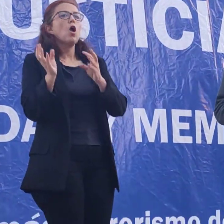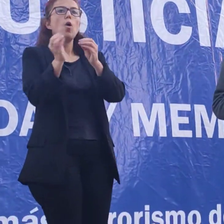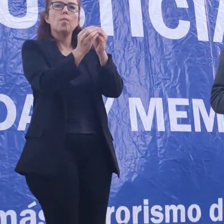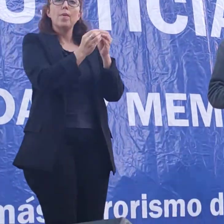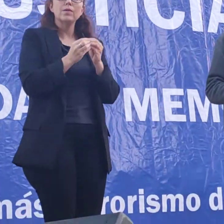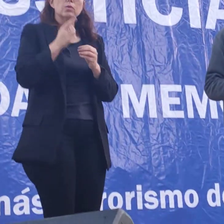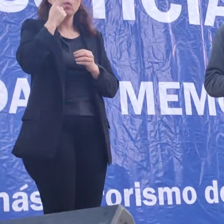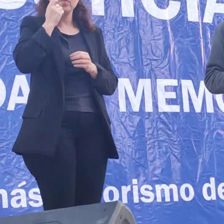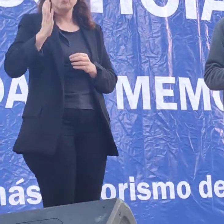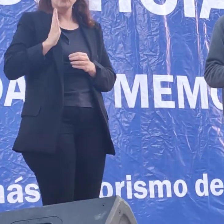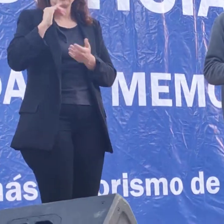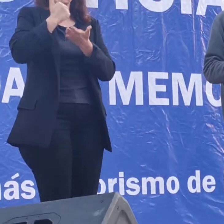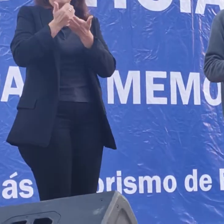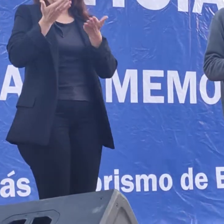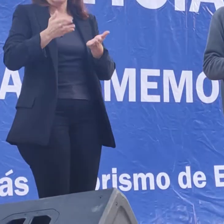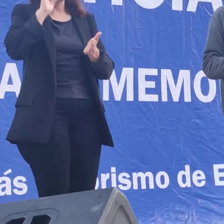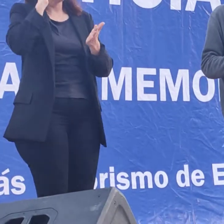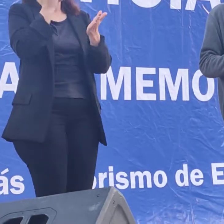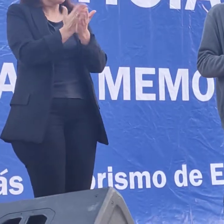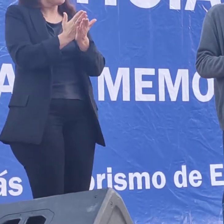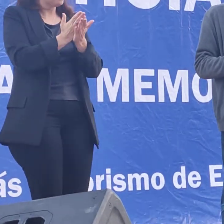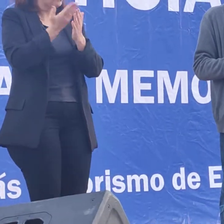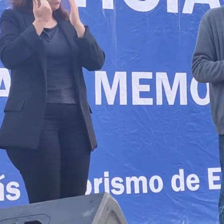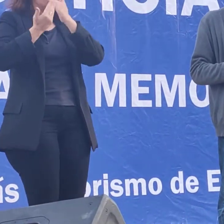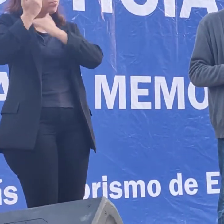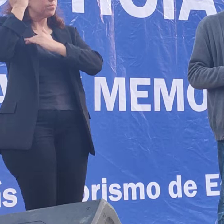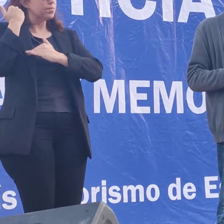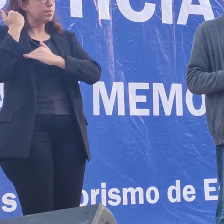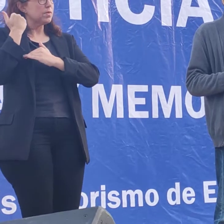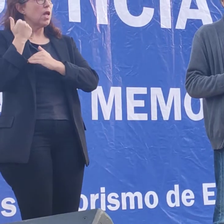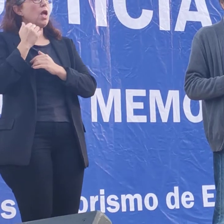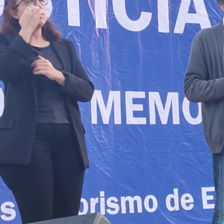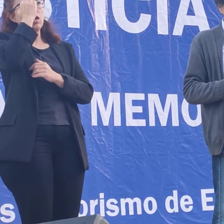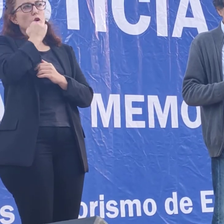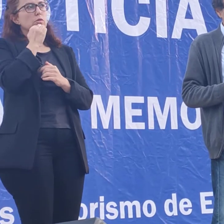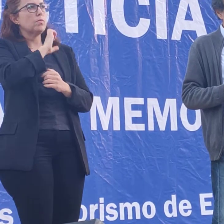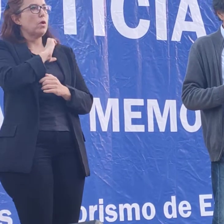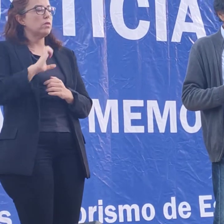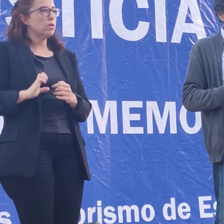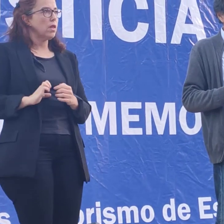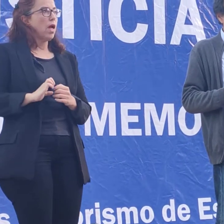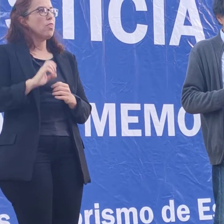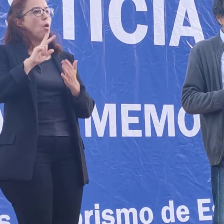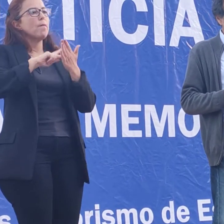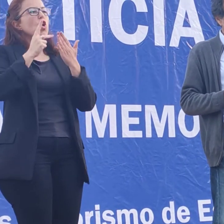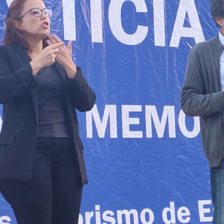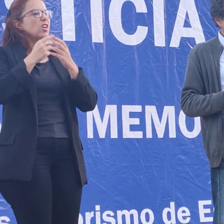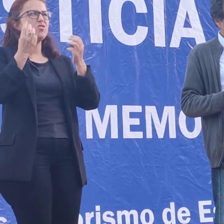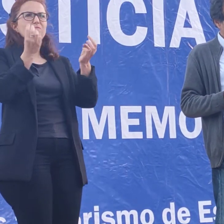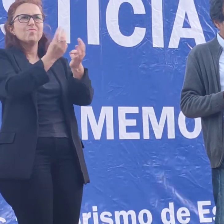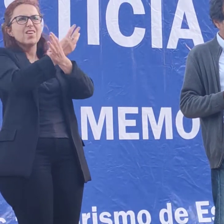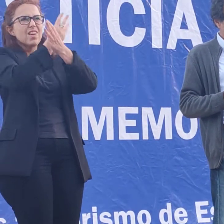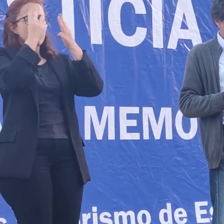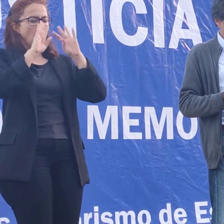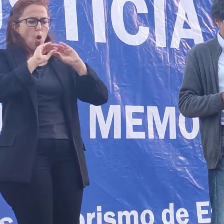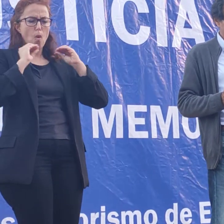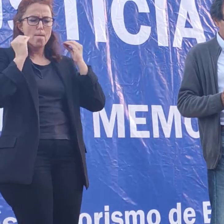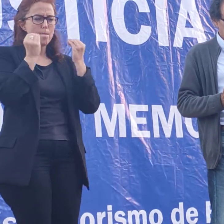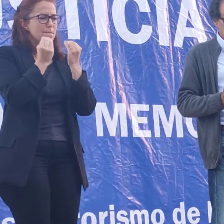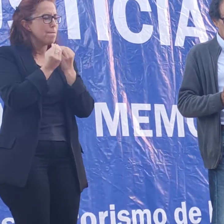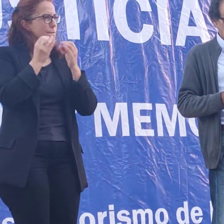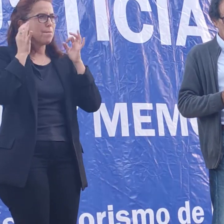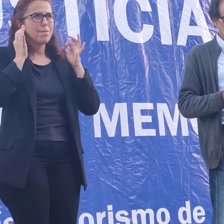Compañeras y compañeros, la dictadura cívico-militar, el terrorismo de Estado, fue un proyecto global e integral de